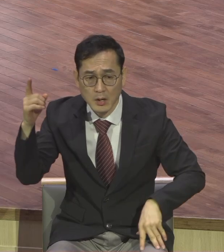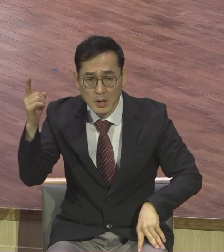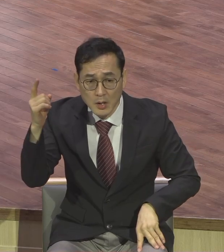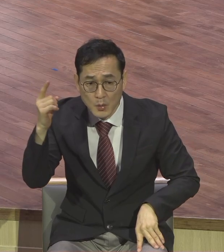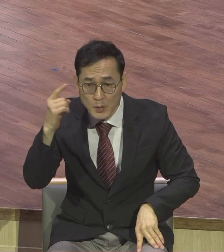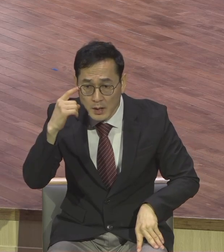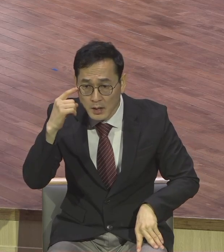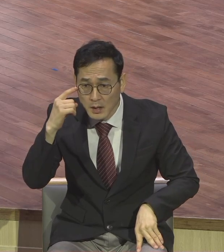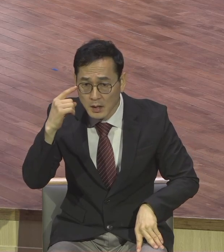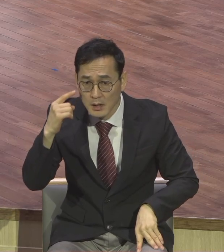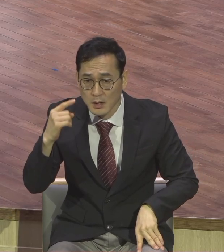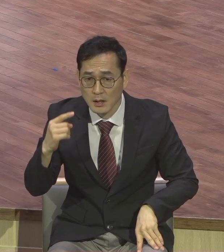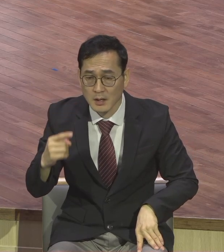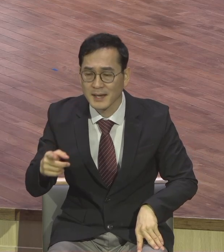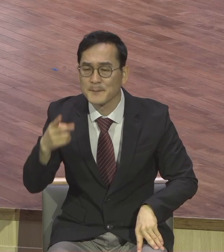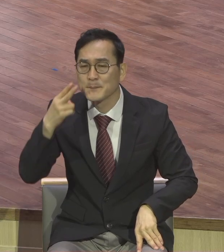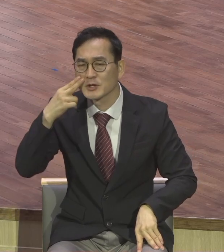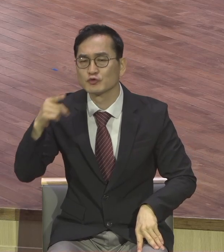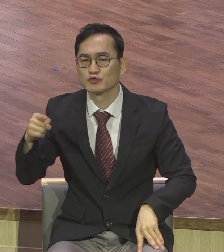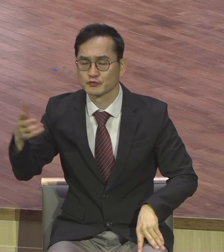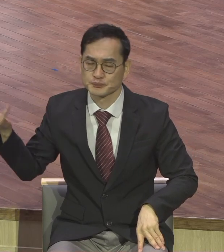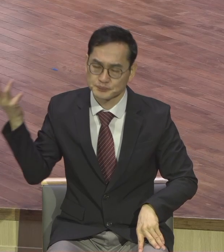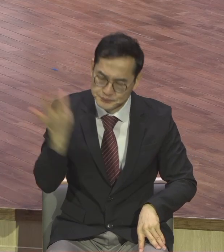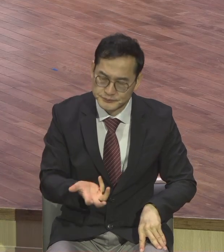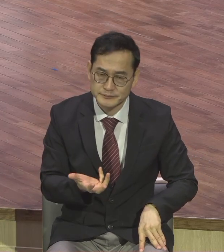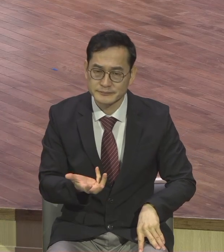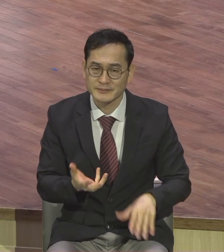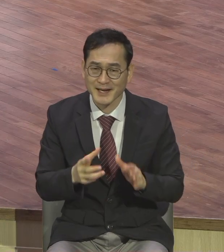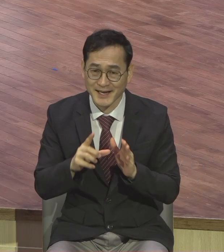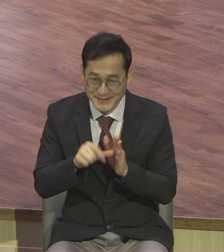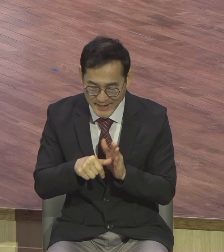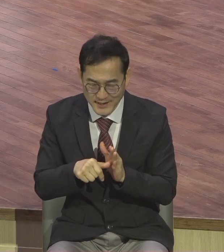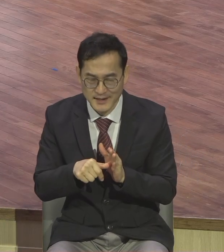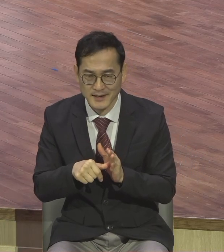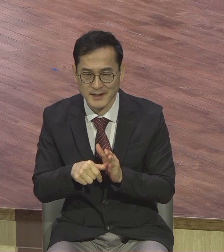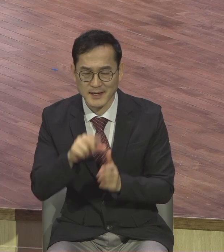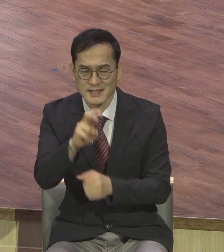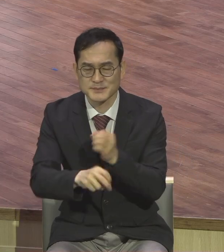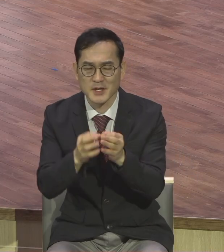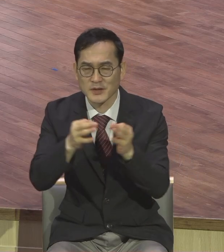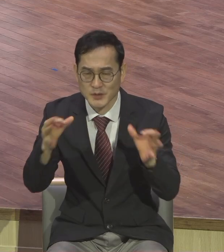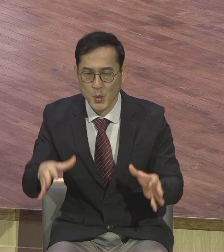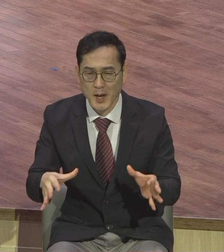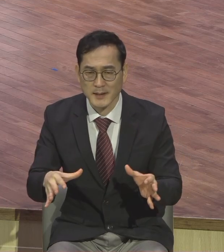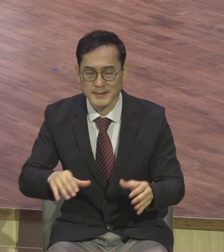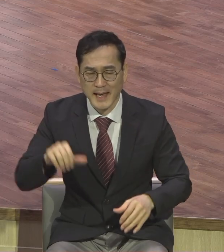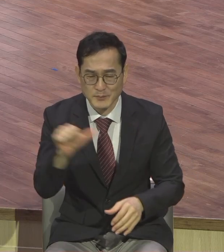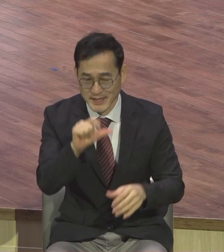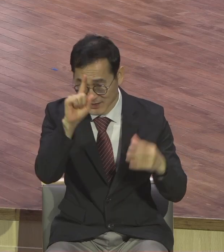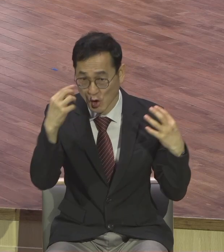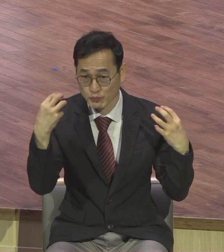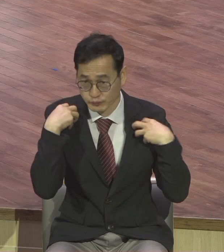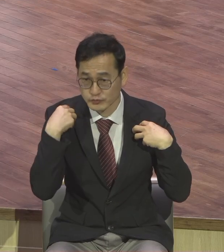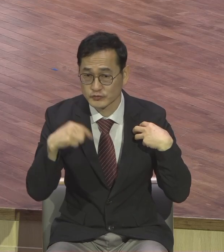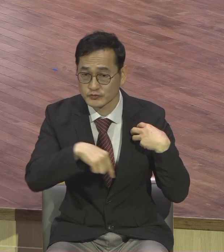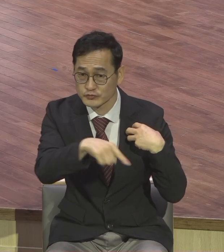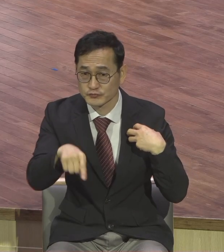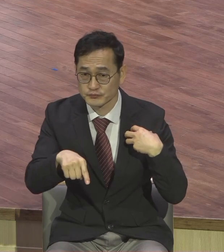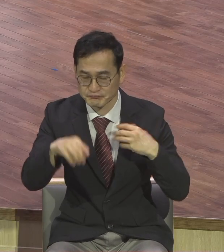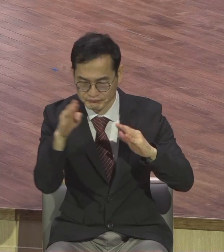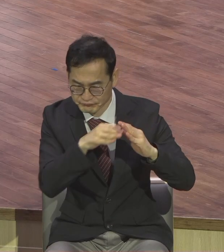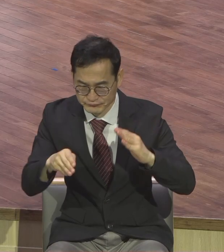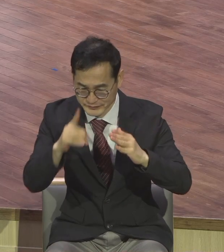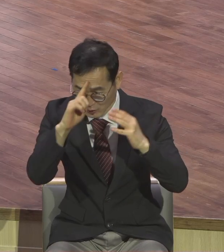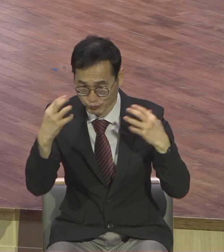왜냐? 미국이 주둔하면서 20년 동안 아프가니스탄 정부의 나라를